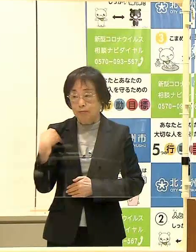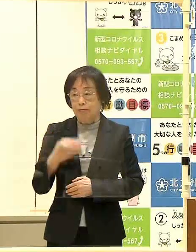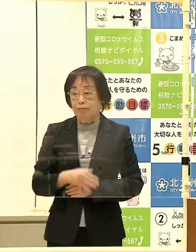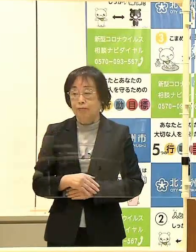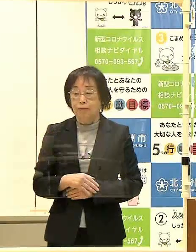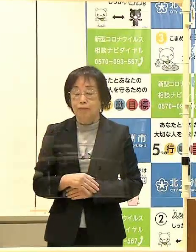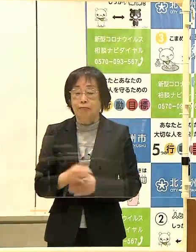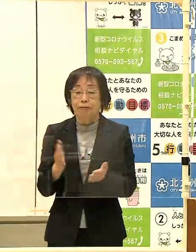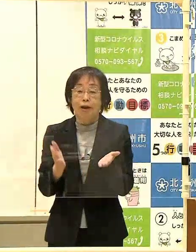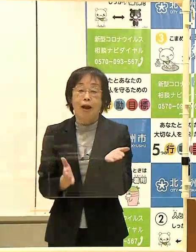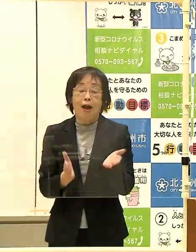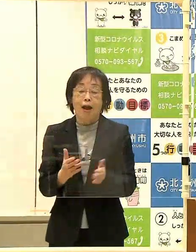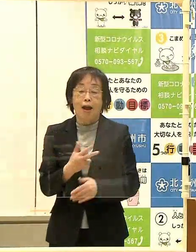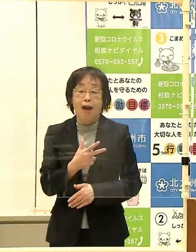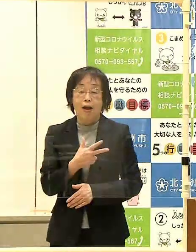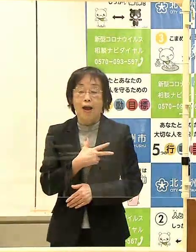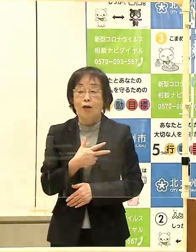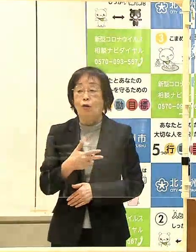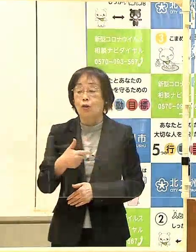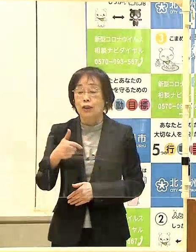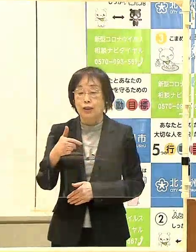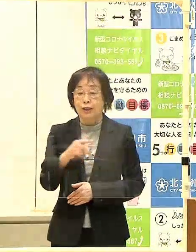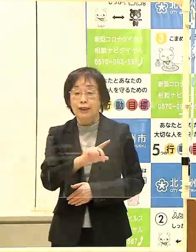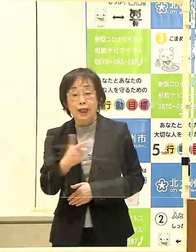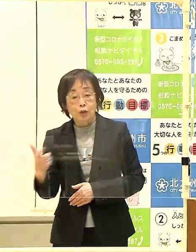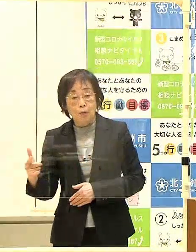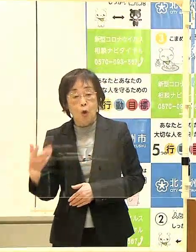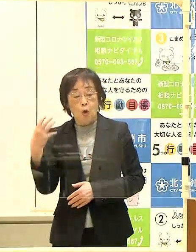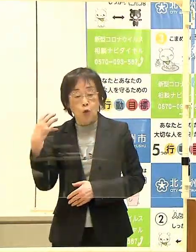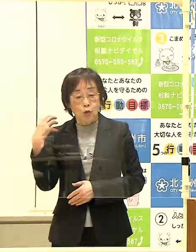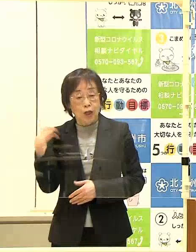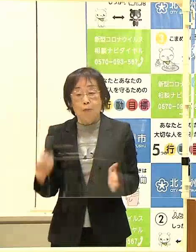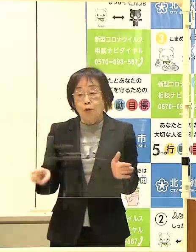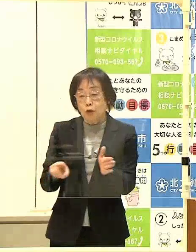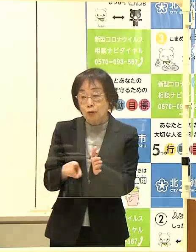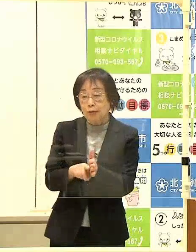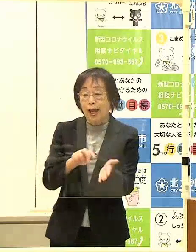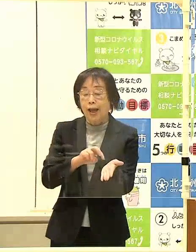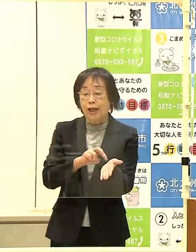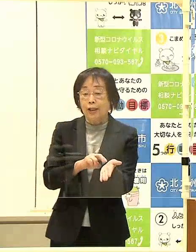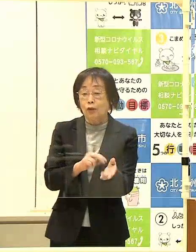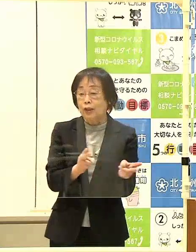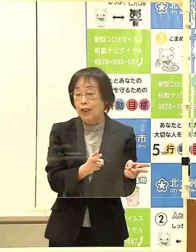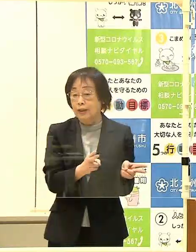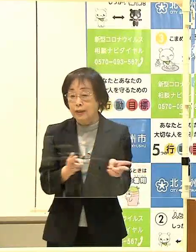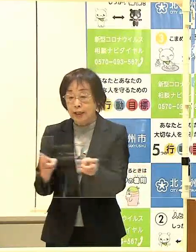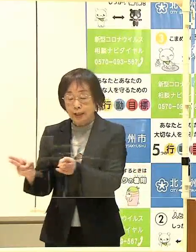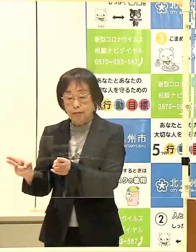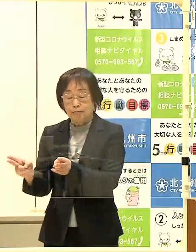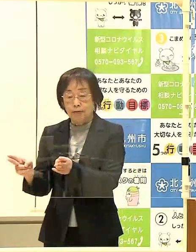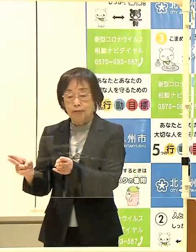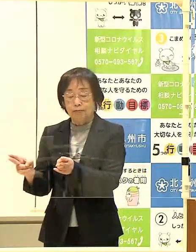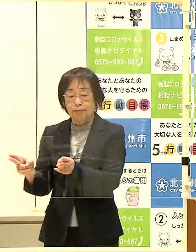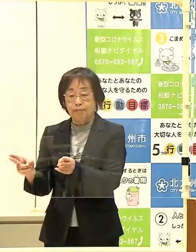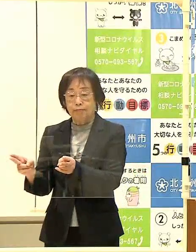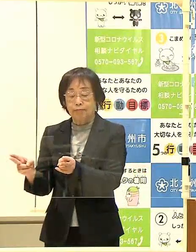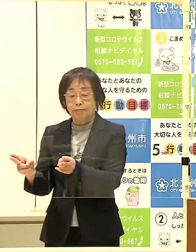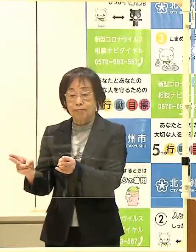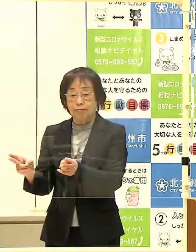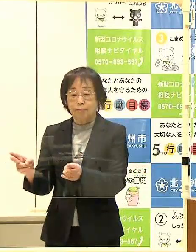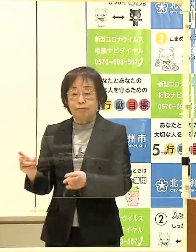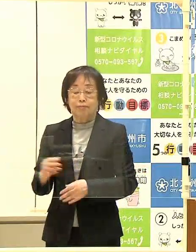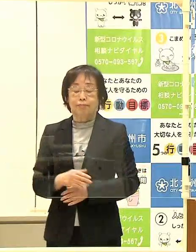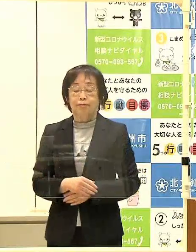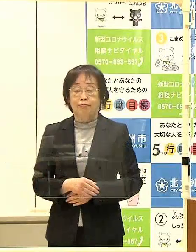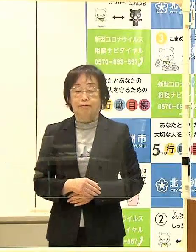の負担いますはずです革命の医療続けたいしてが追い詰められていたのでずっと